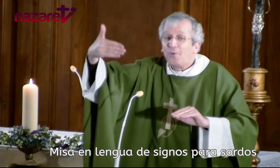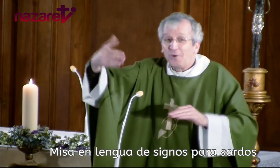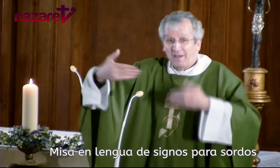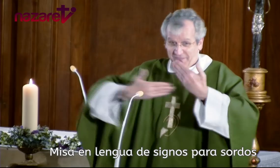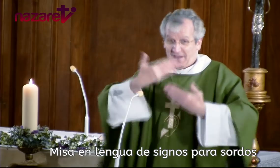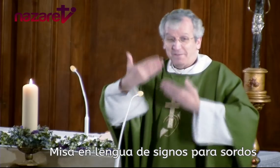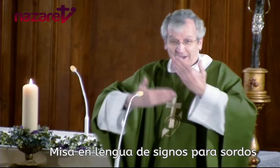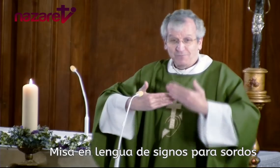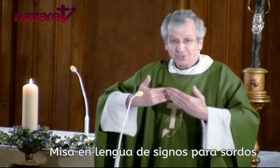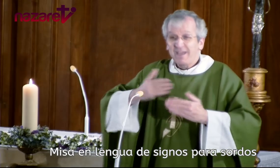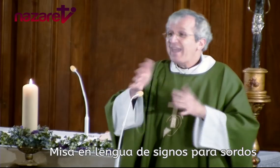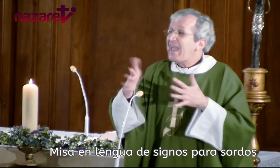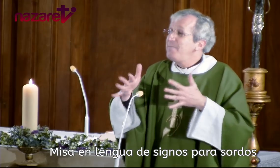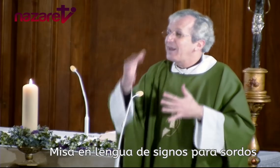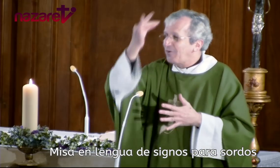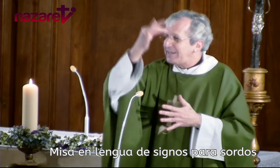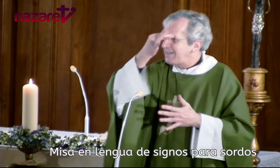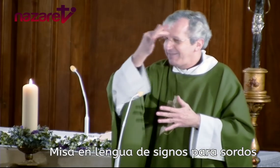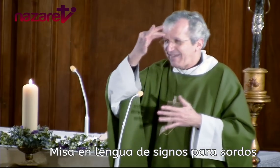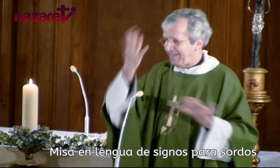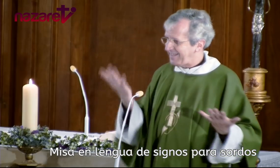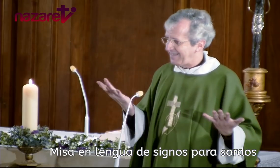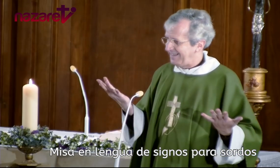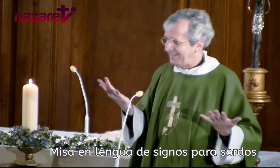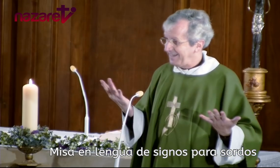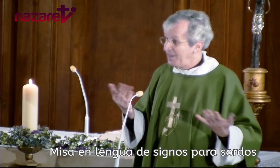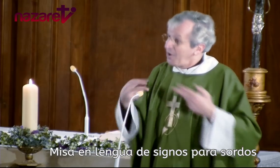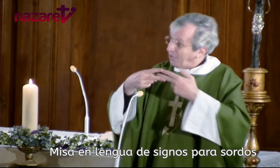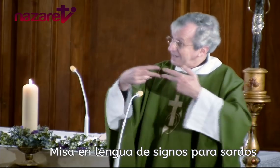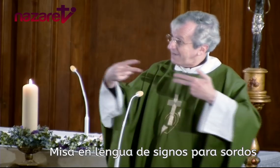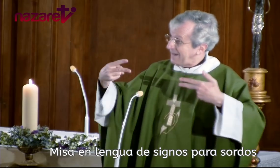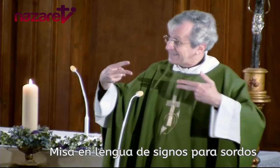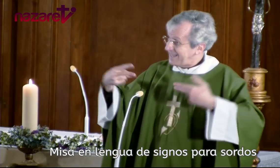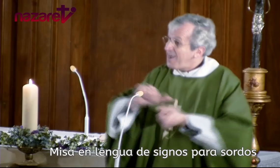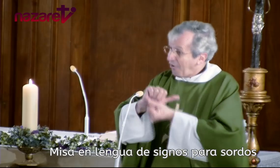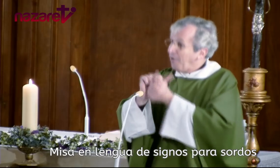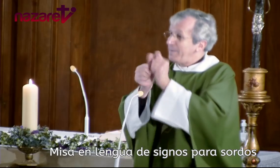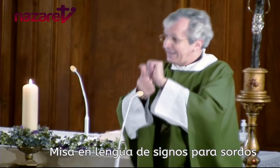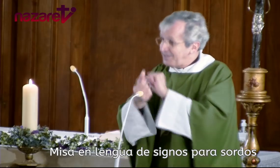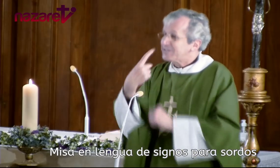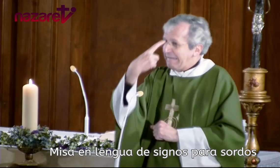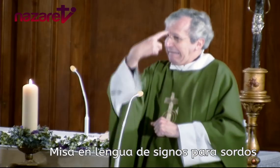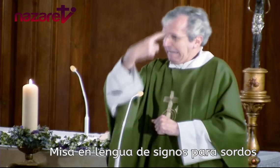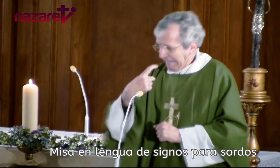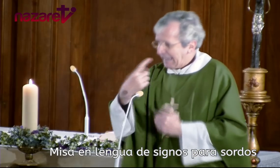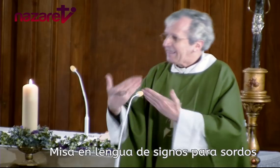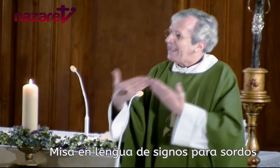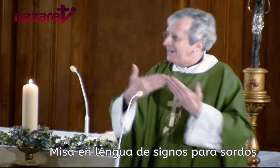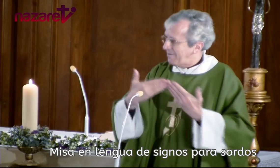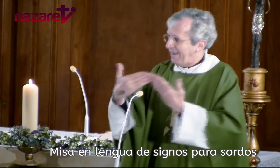cómo celebraremos el miércoles de ceniza. Con esa frase, convertíos y creed en el